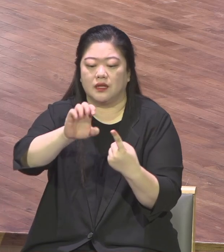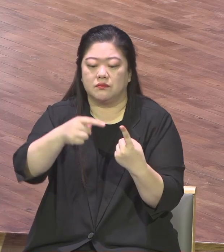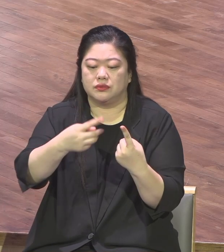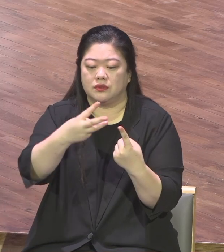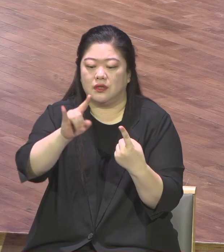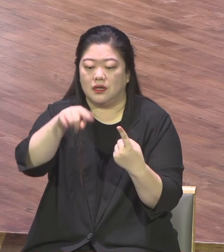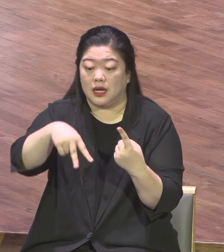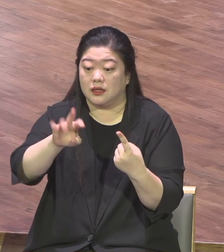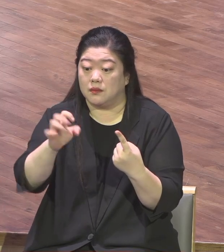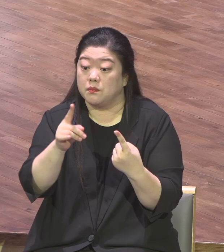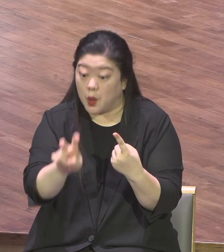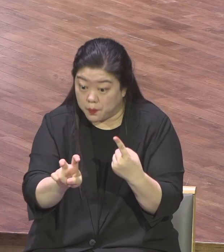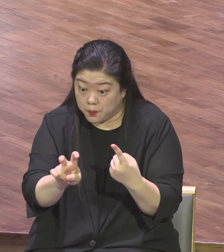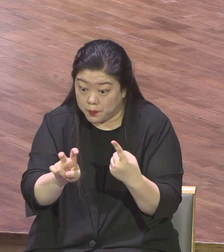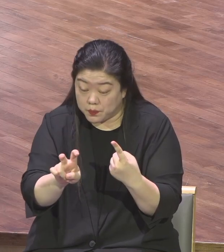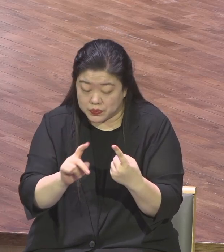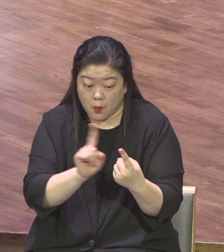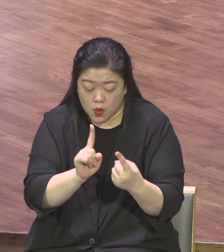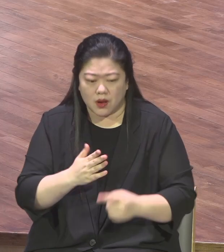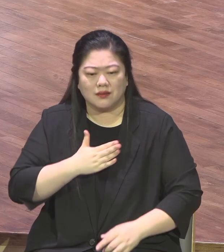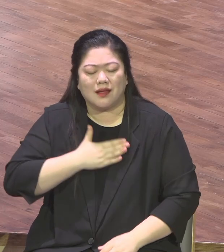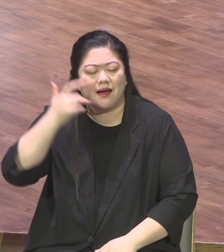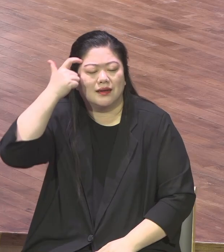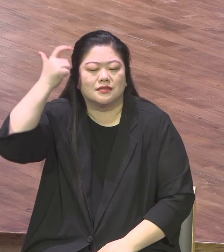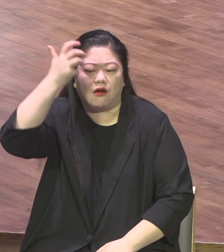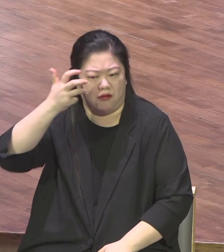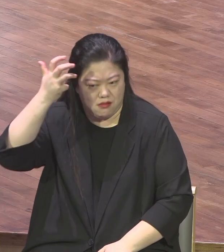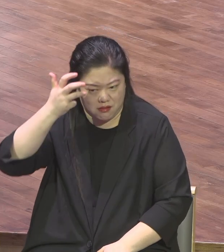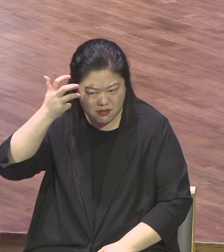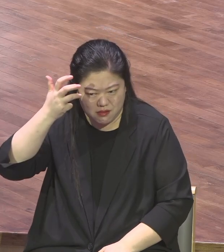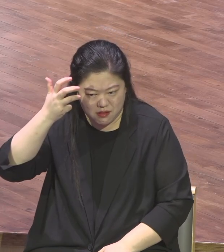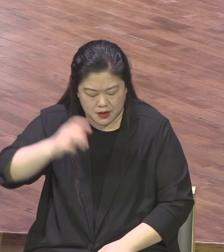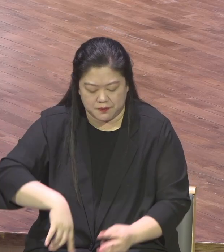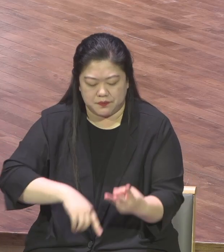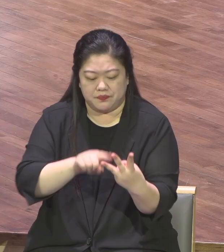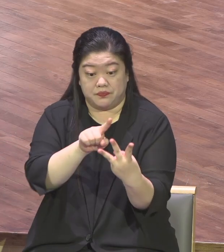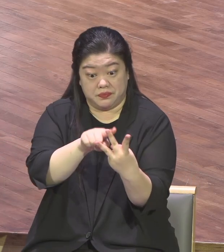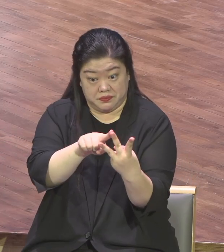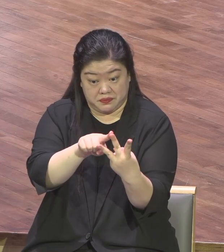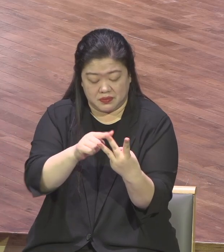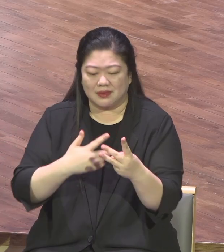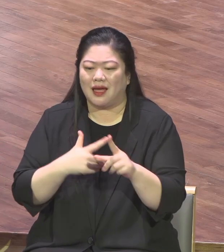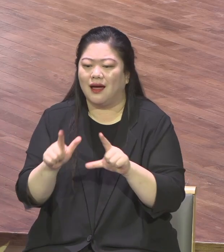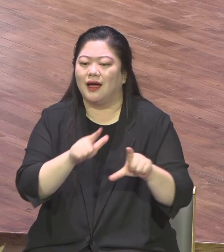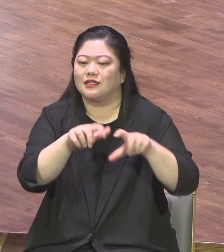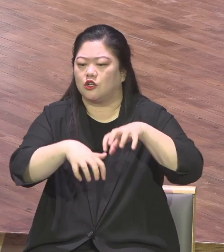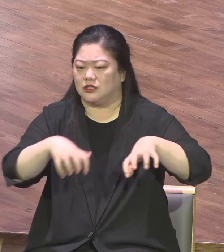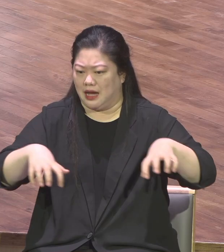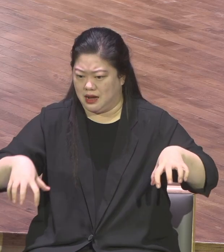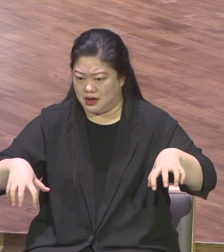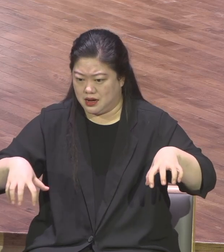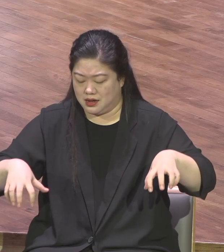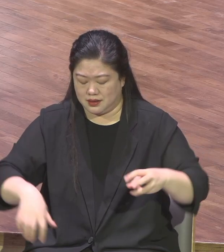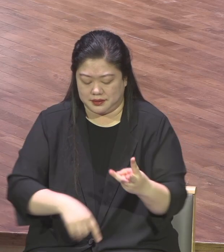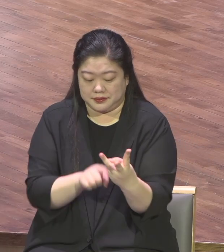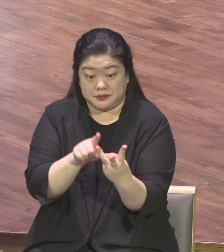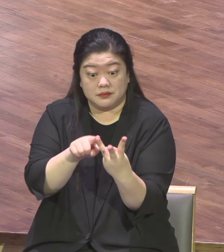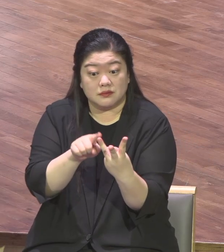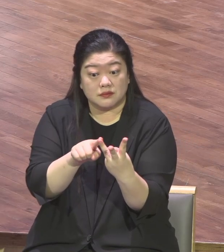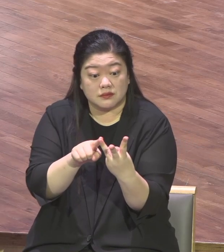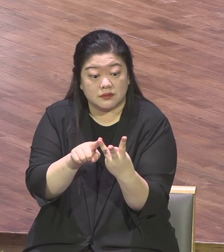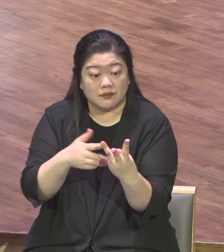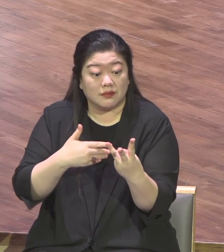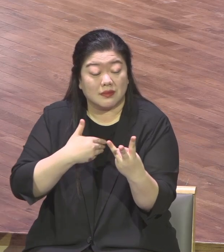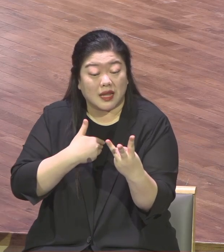영적 세계입니다. 나의 영적 세계. 파수꾼이 뭡니까? 나의 현장 세계. 안테나가 뭡니까?